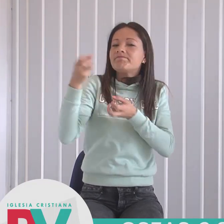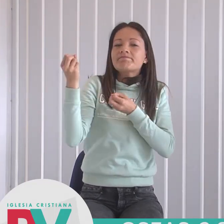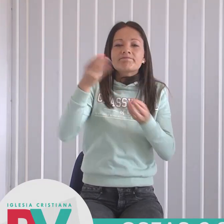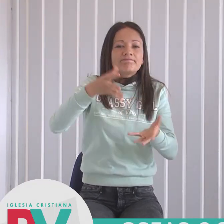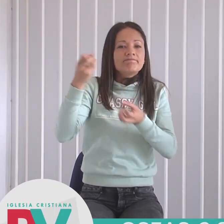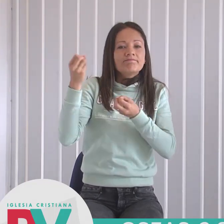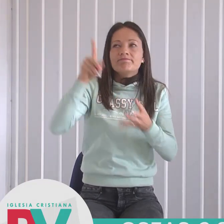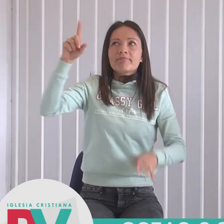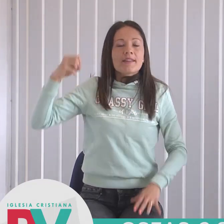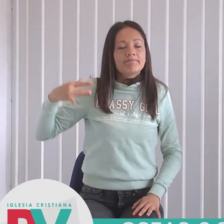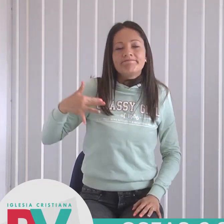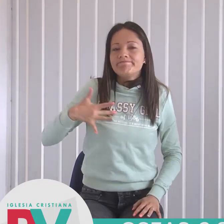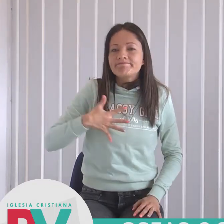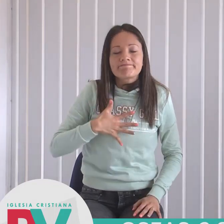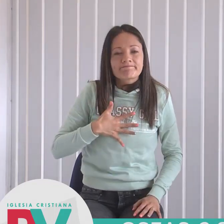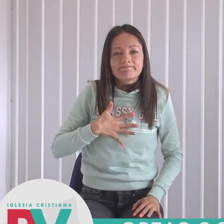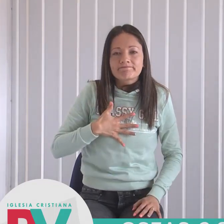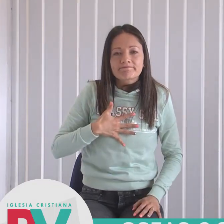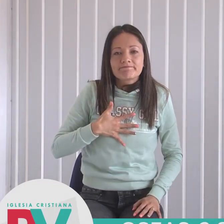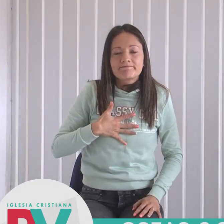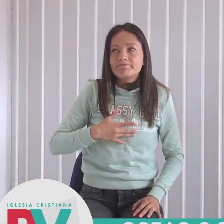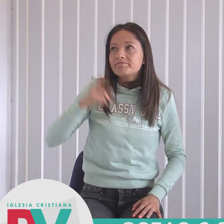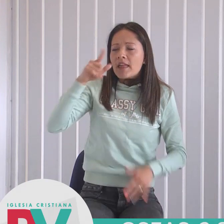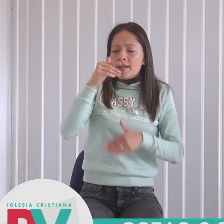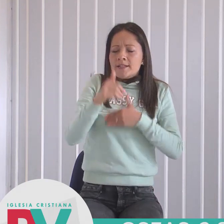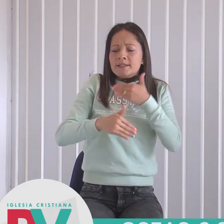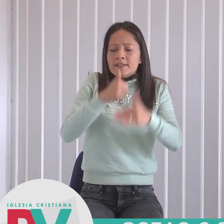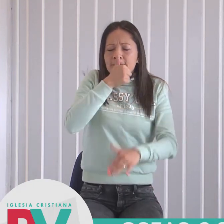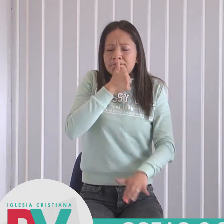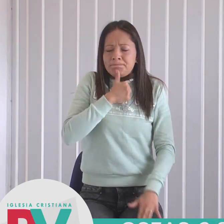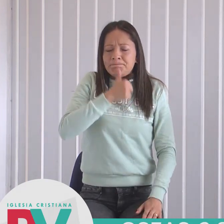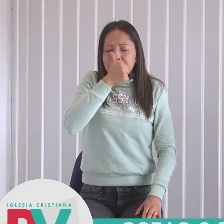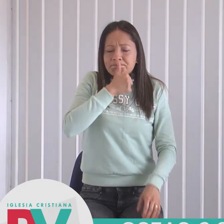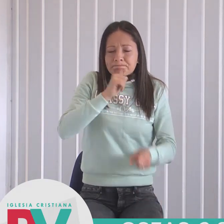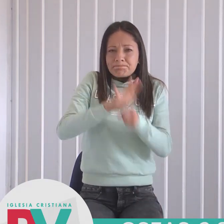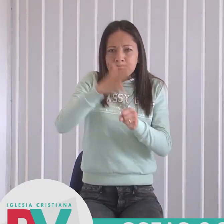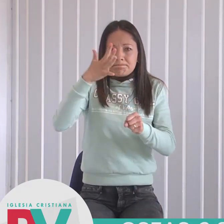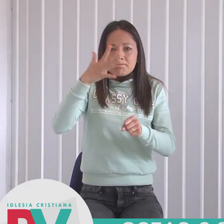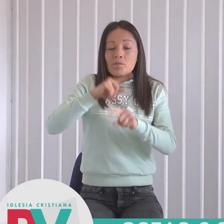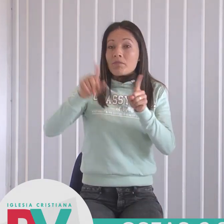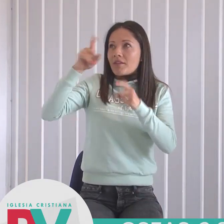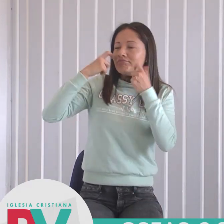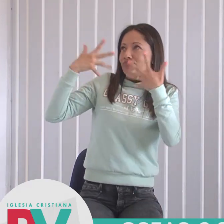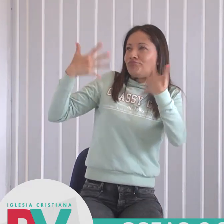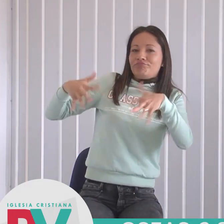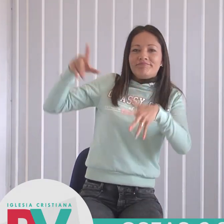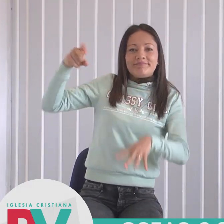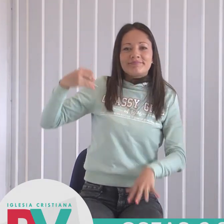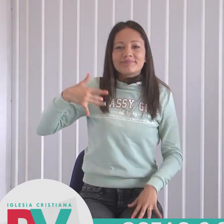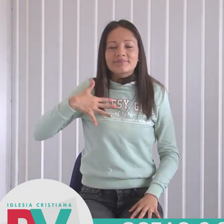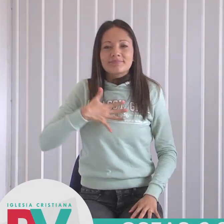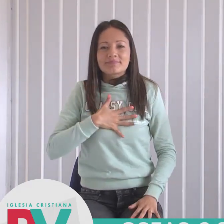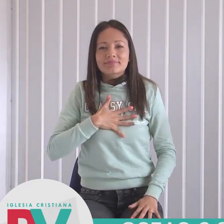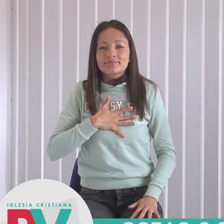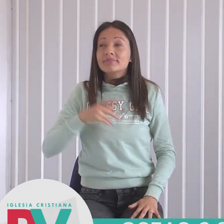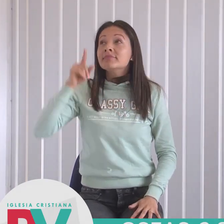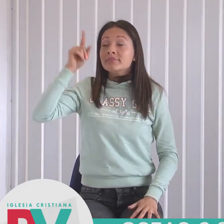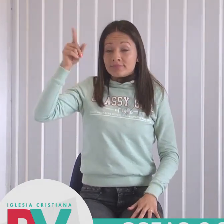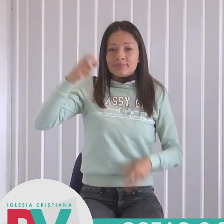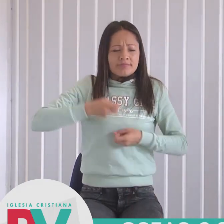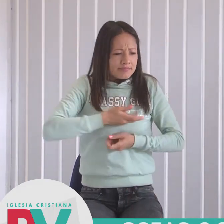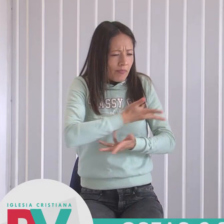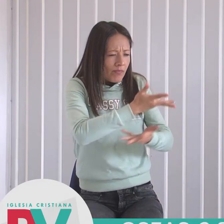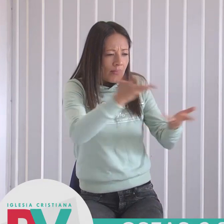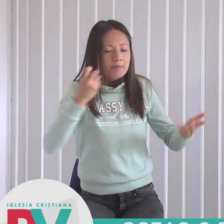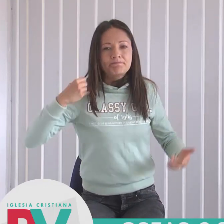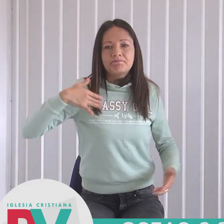siempre ha mantenido su misericordia. Que Él es lento para la ira, pero grande en misericordia. Y que Él está extendiendo la